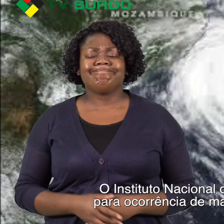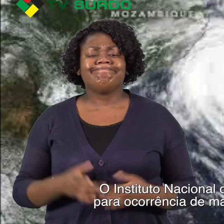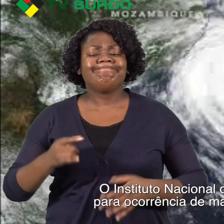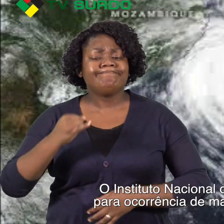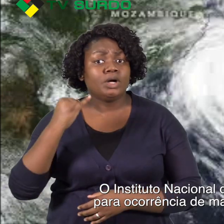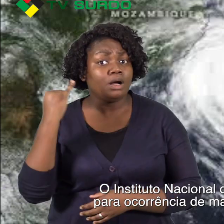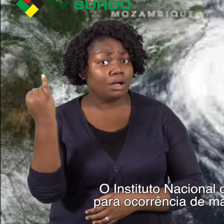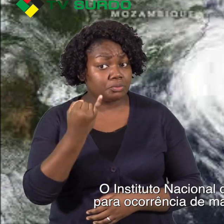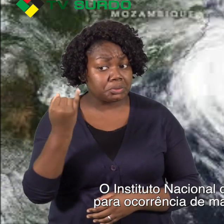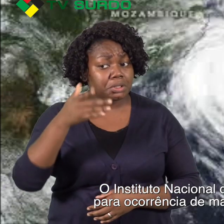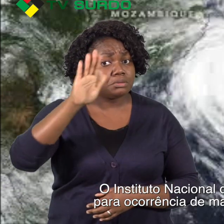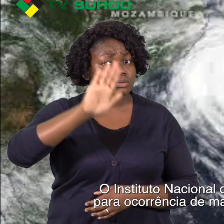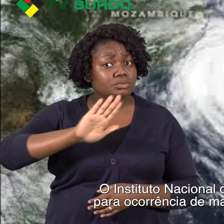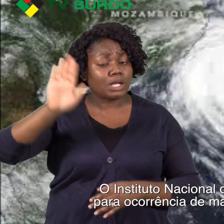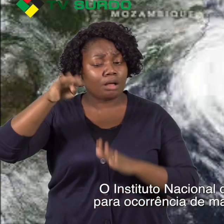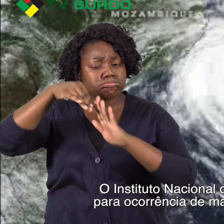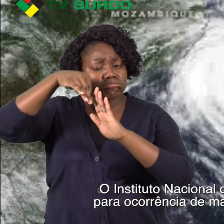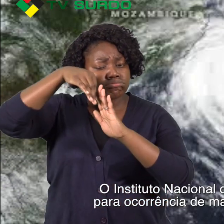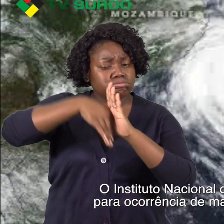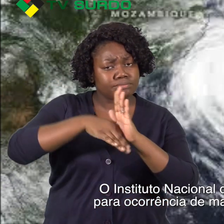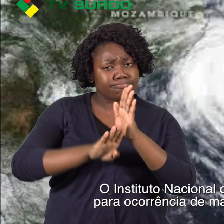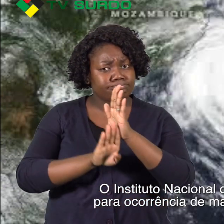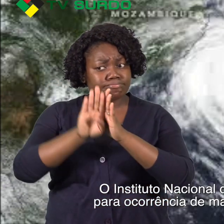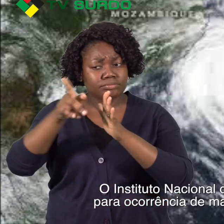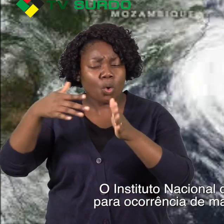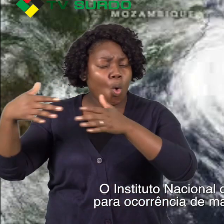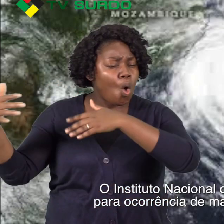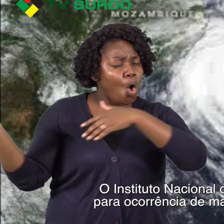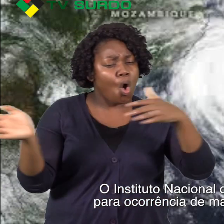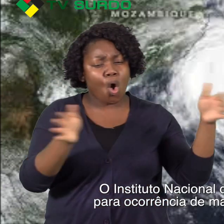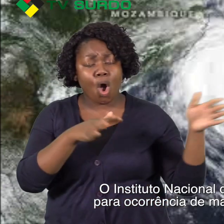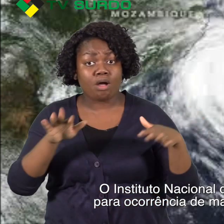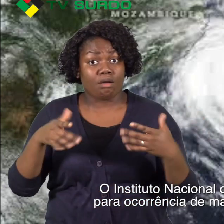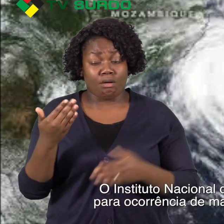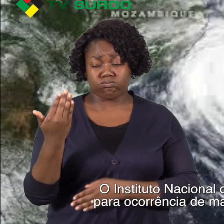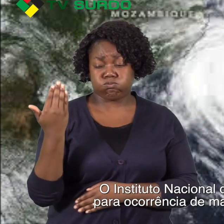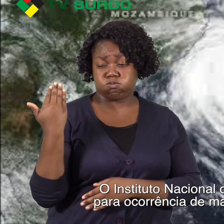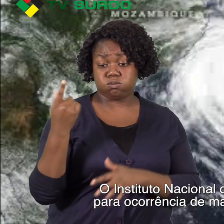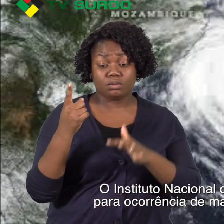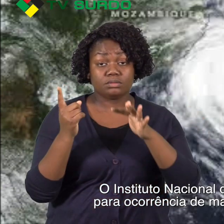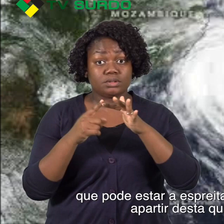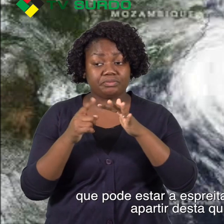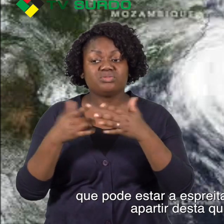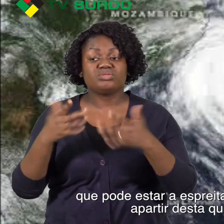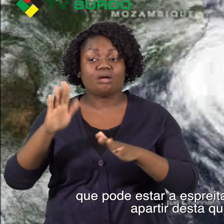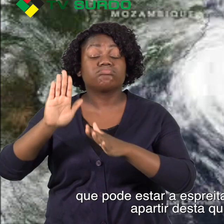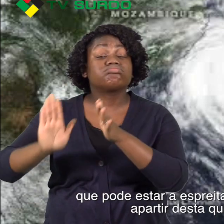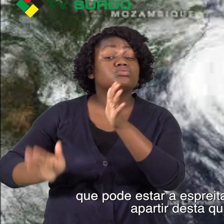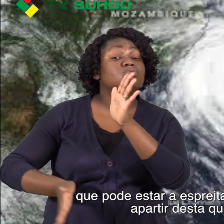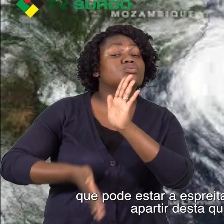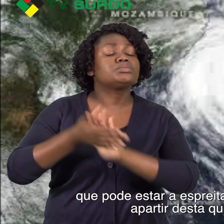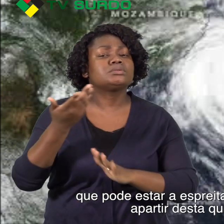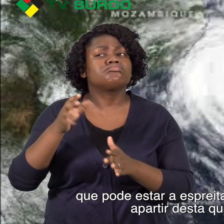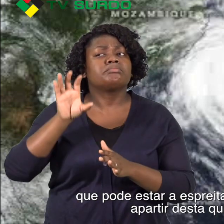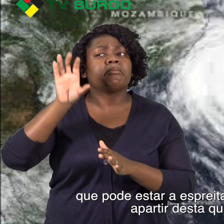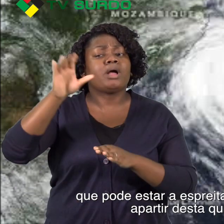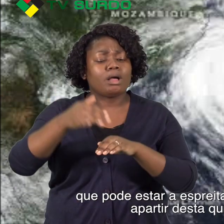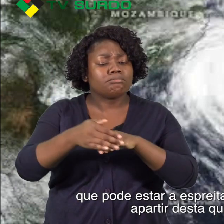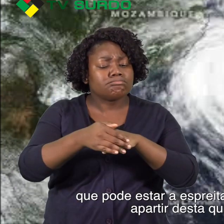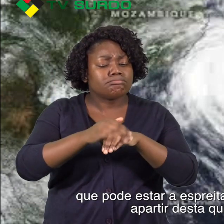O Instituto Nacional de Meteorologia alerta para a ocorrência de mais um desastre natural que pode estar à espreita em Moçambique